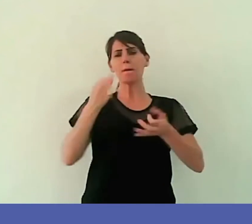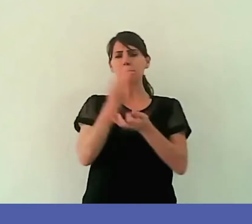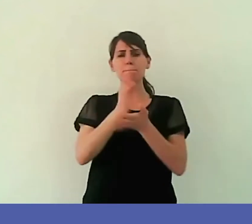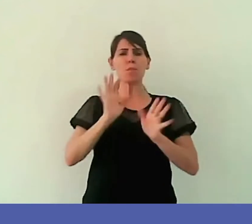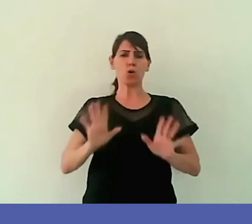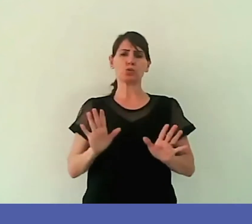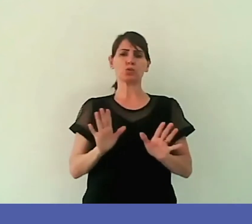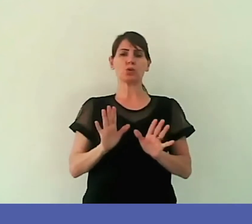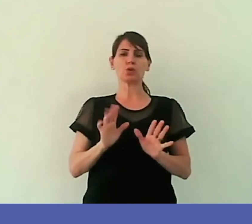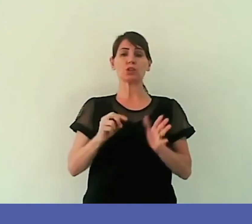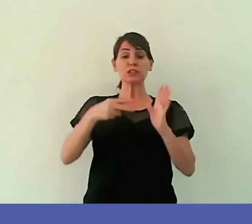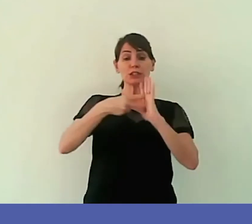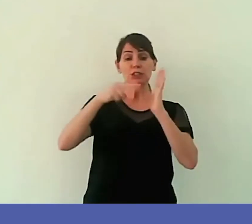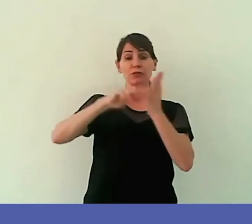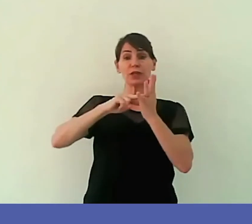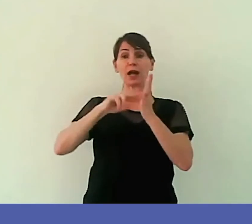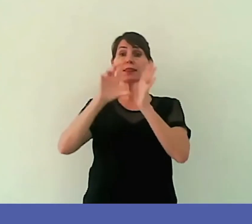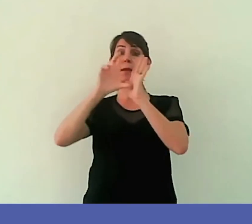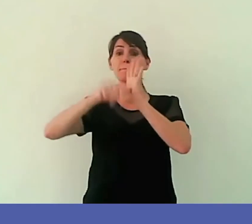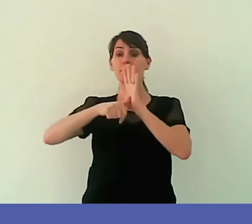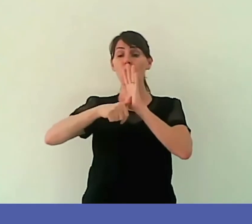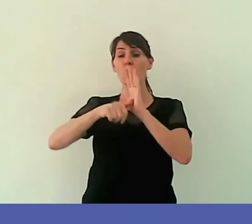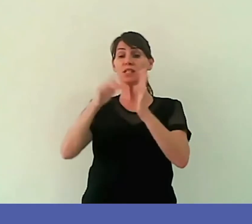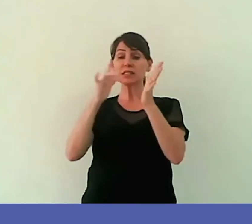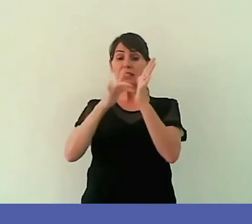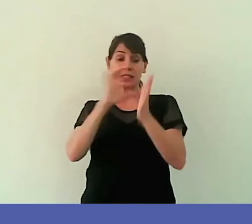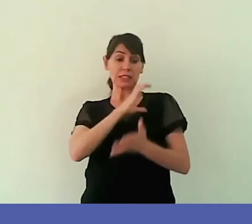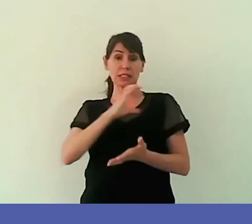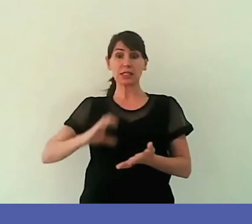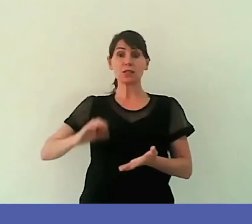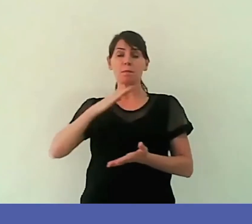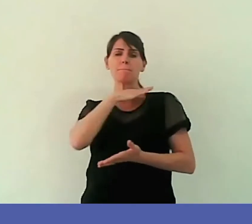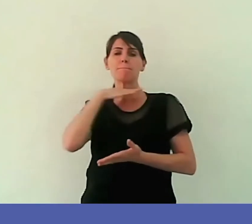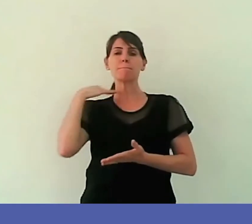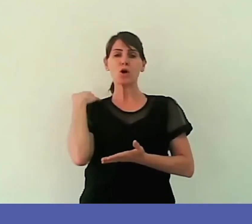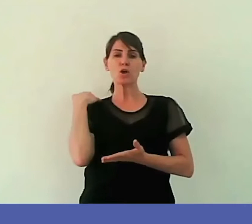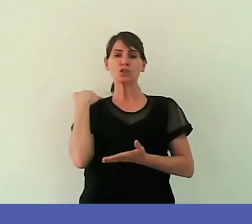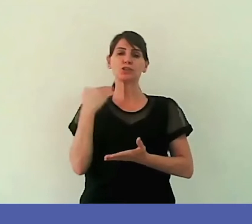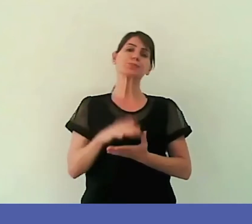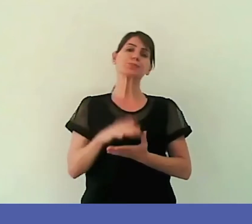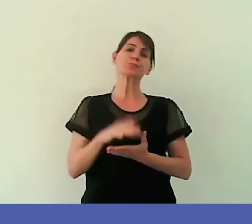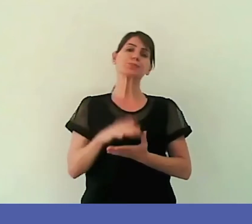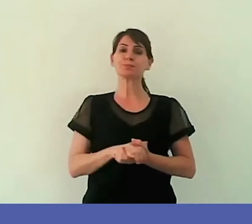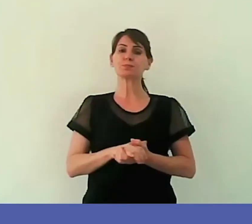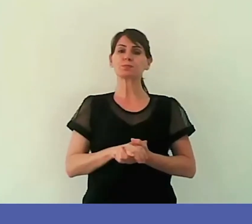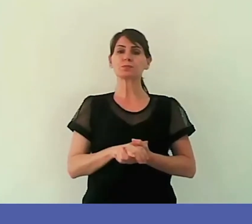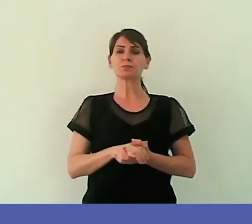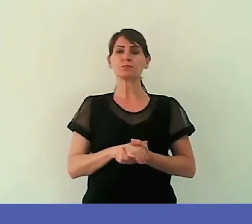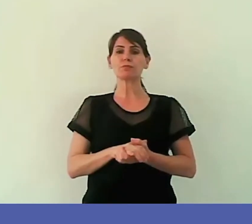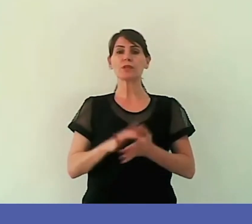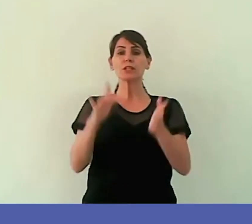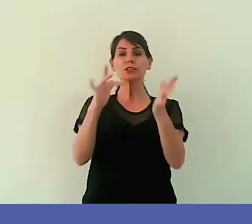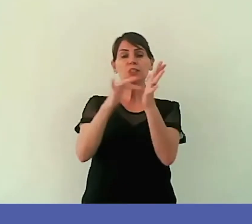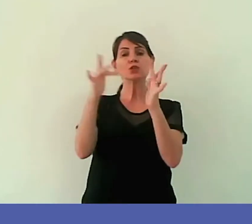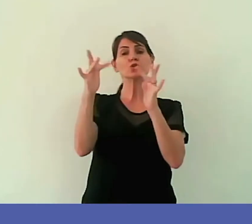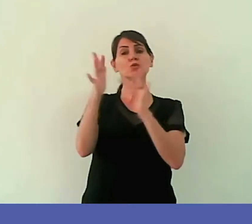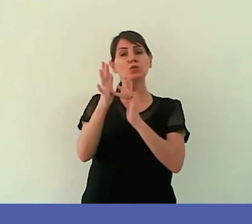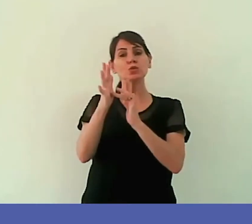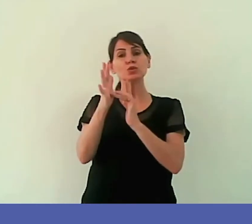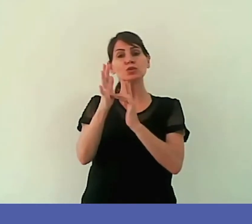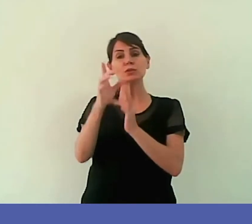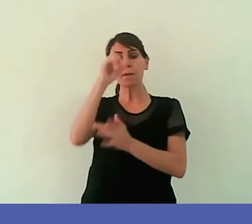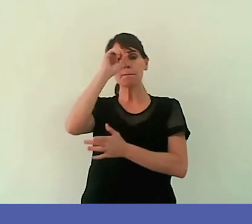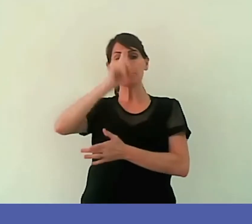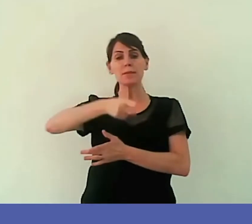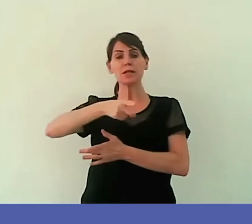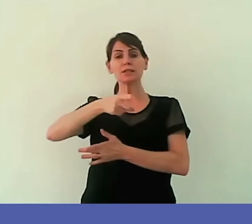Cristo. Vocês estão entendendo? Logo após a morte de Cristo, Jesus então manda,